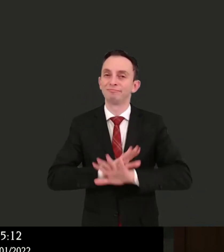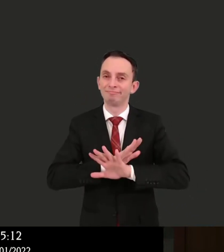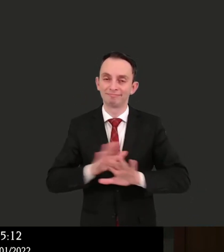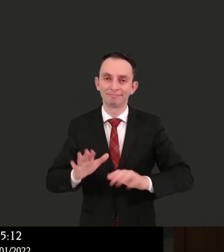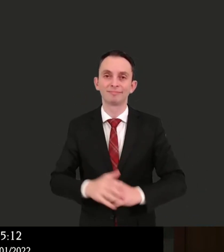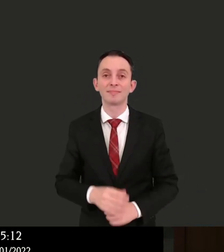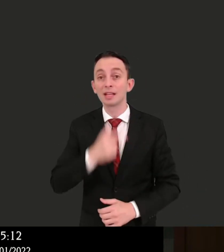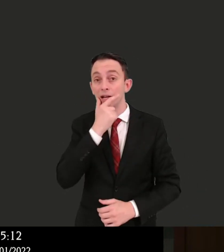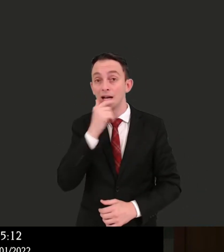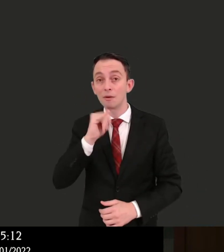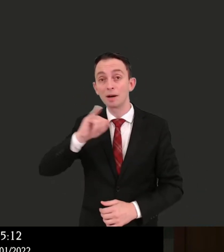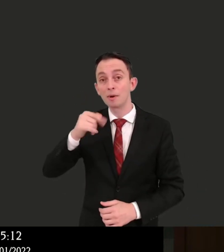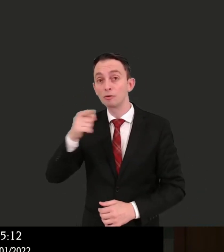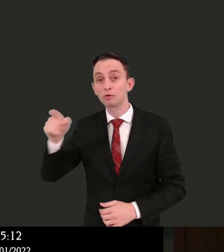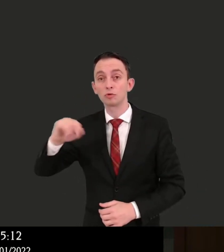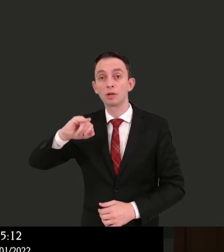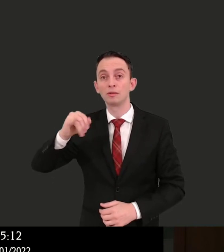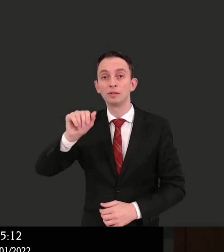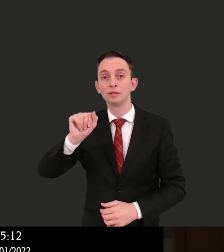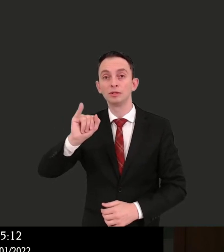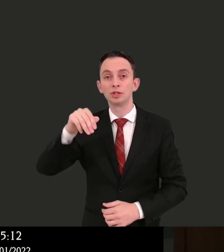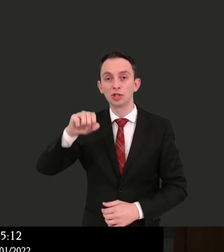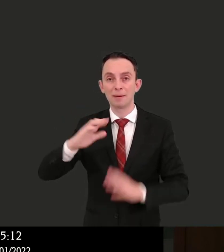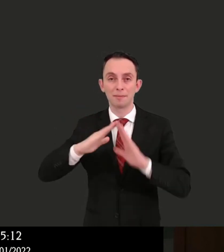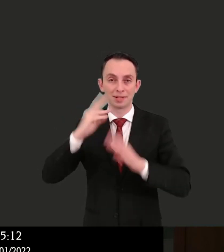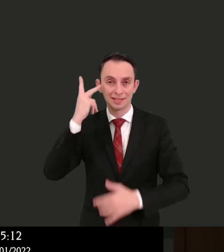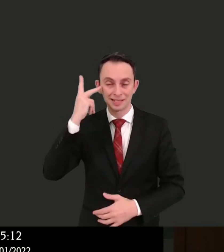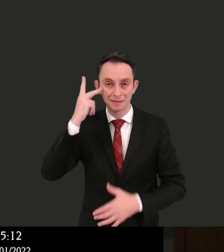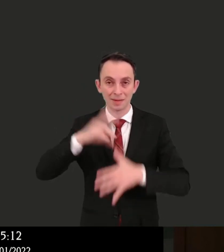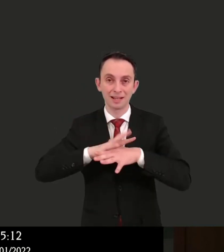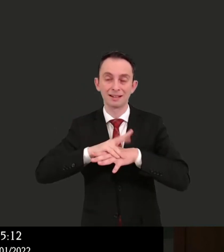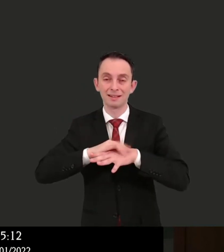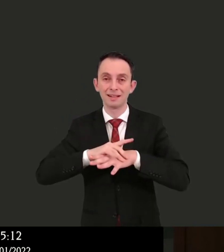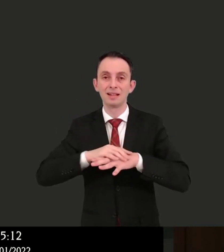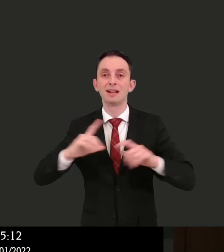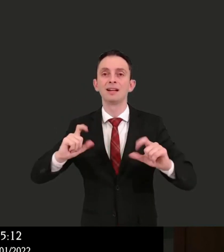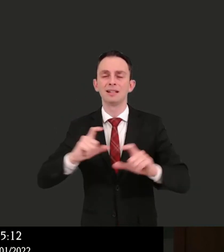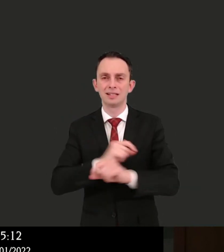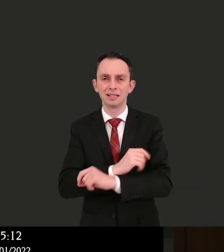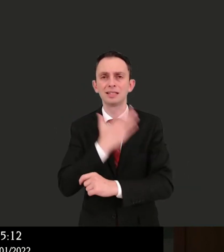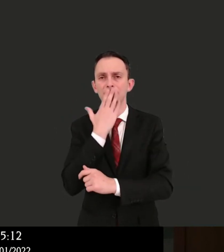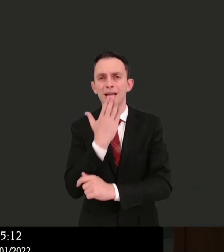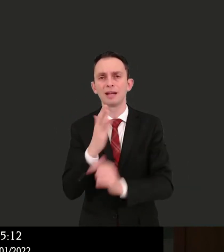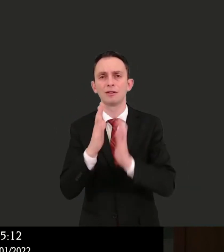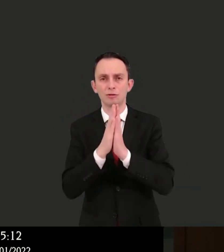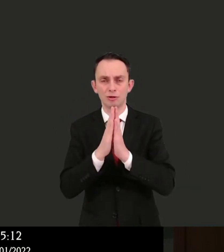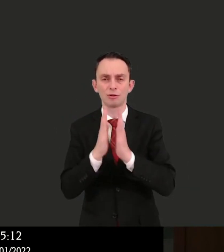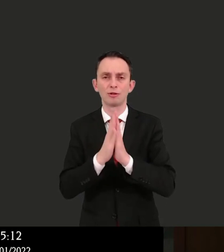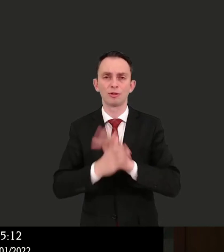Irmão João Jaime, de Riolândia, São Paulo, está com a enfermidade do câncer e roga as nossas